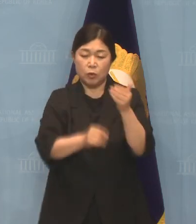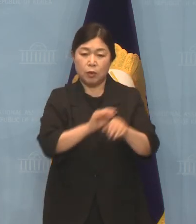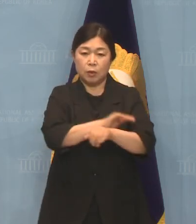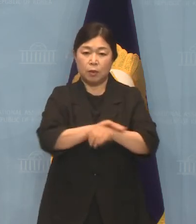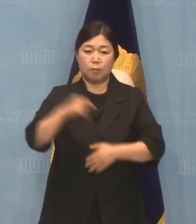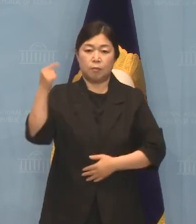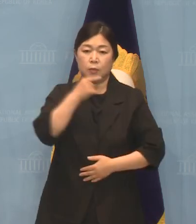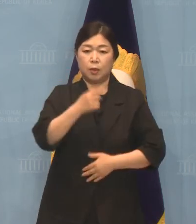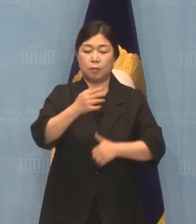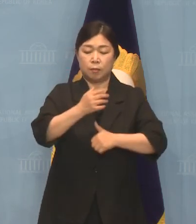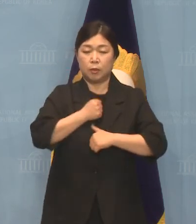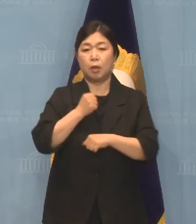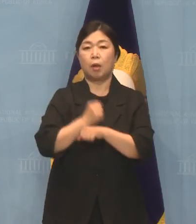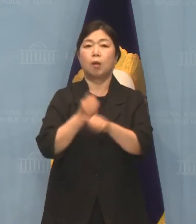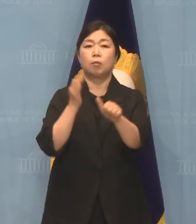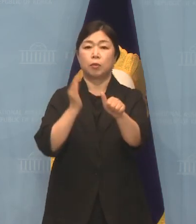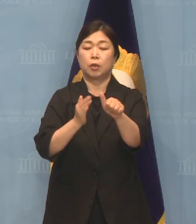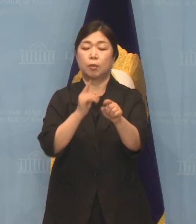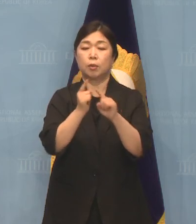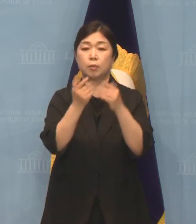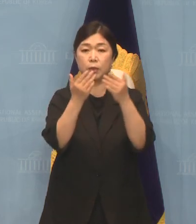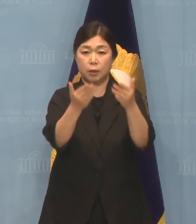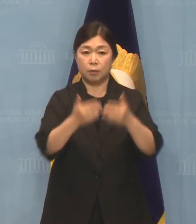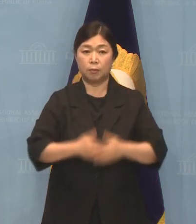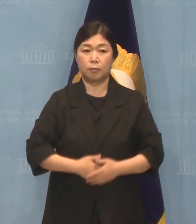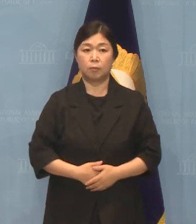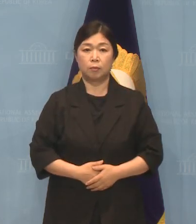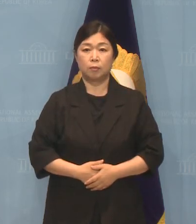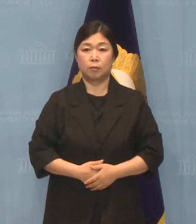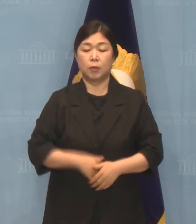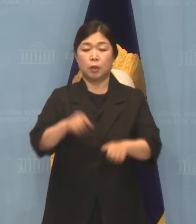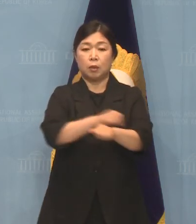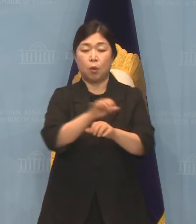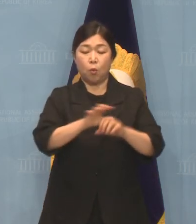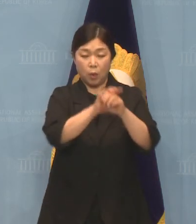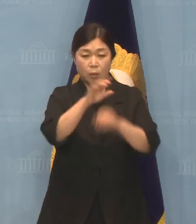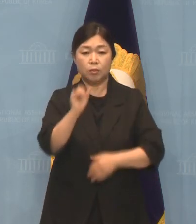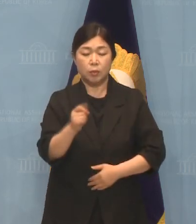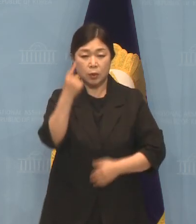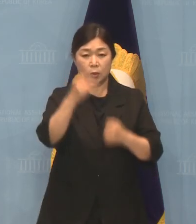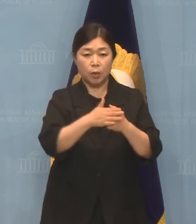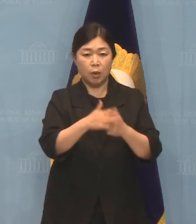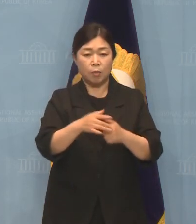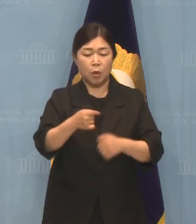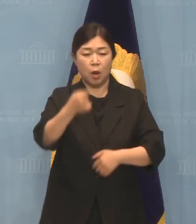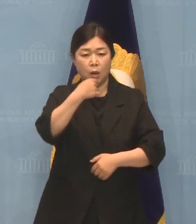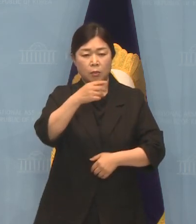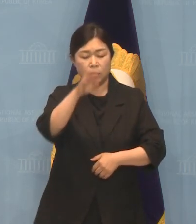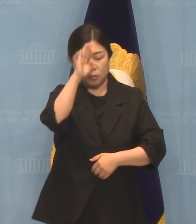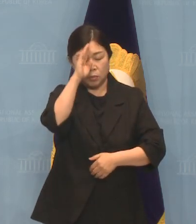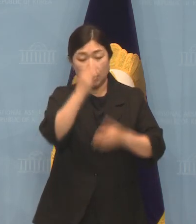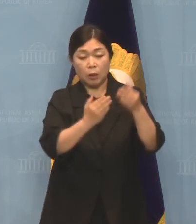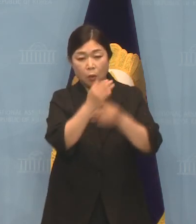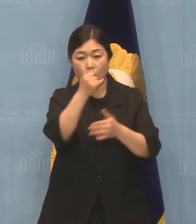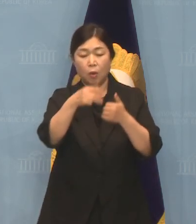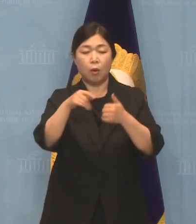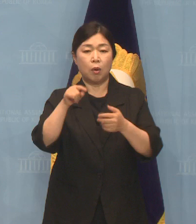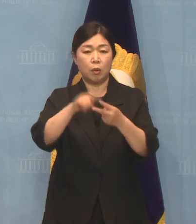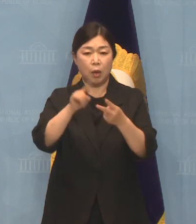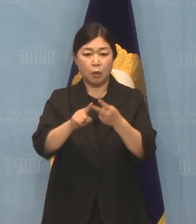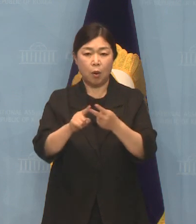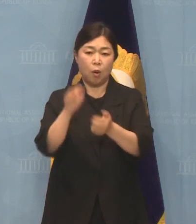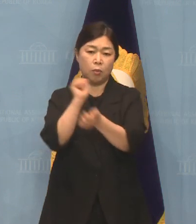철저히 준수해 주시기를 다시 한번 부탁드립니다. 특히 코로나19 임상 증상이 있거나